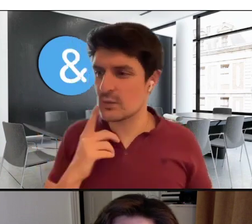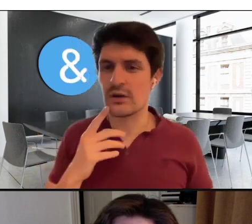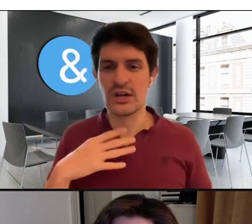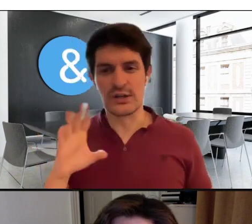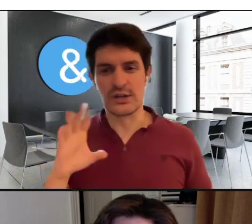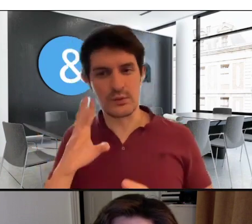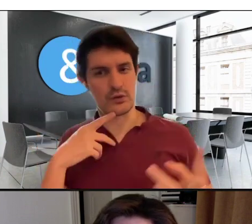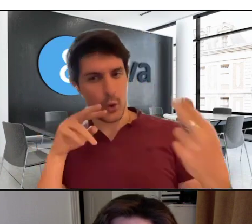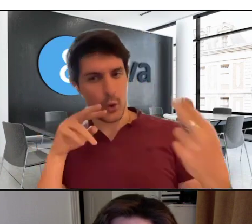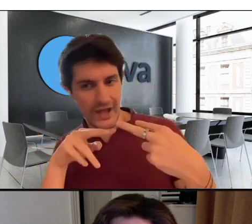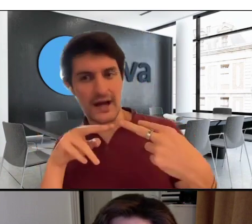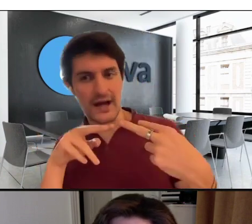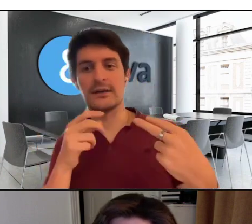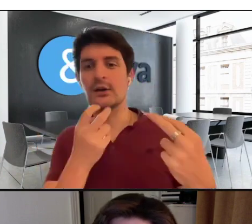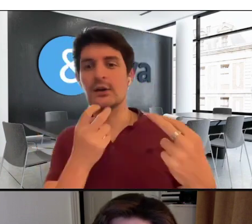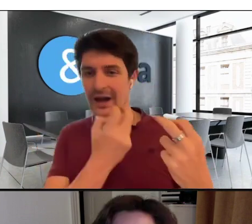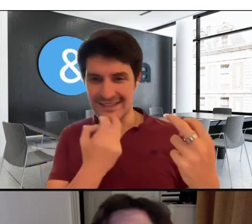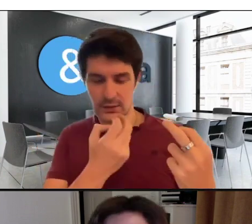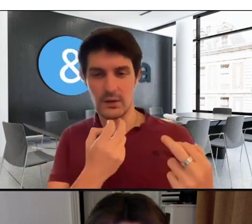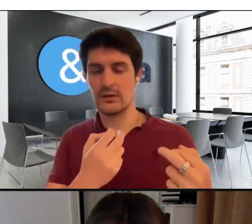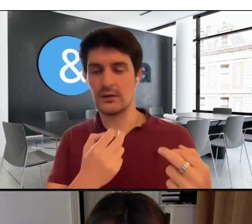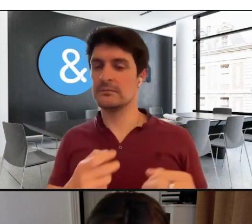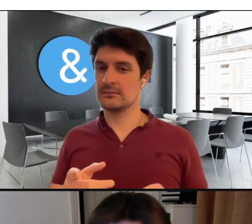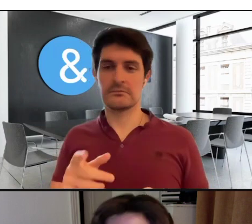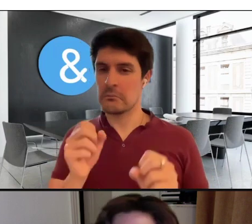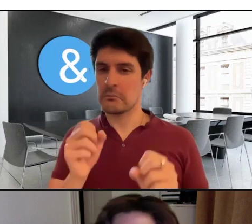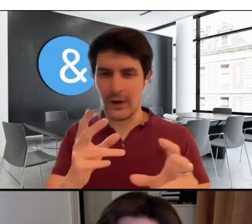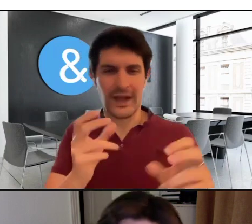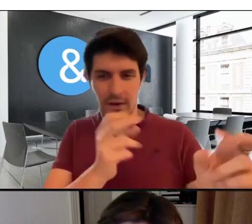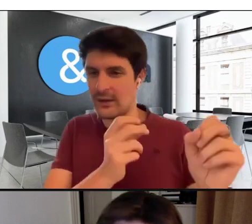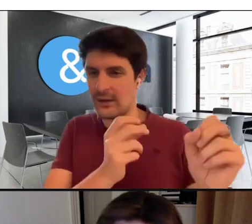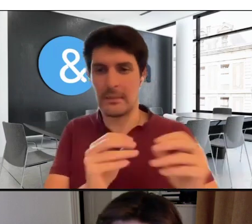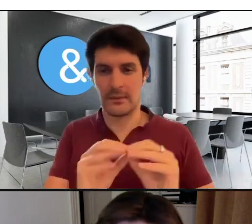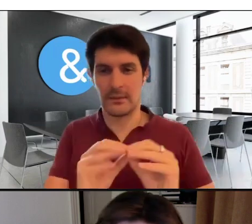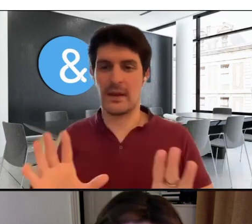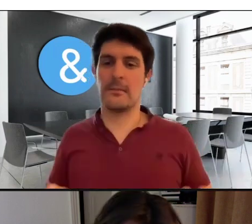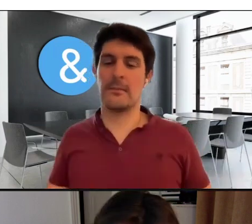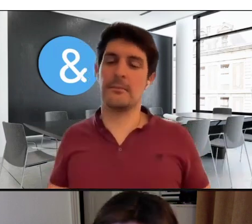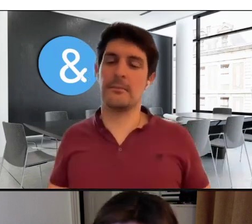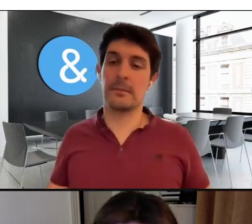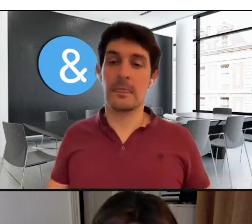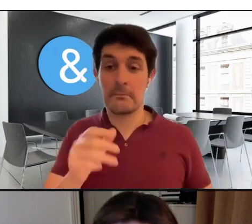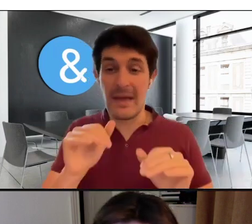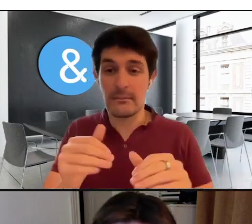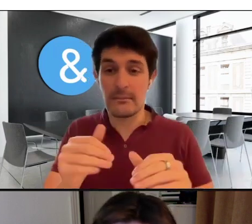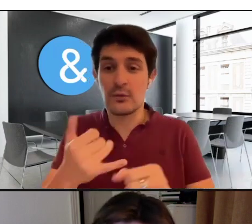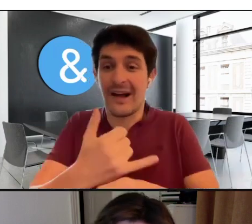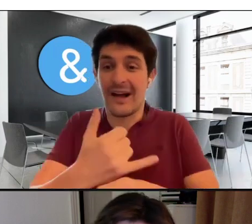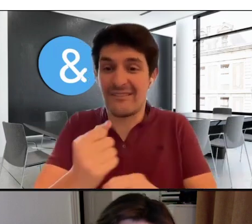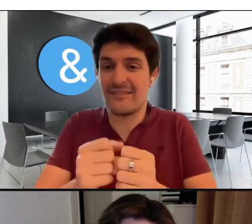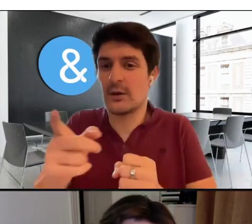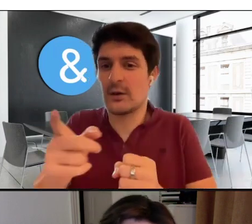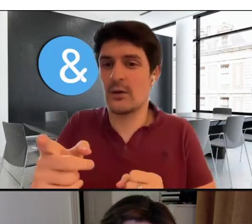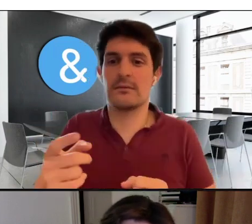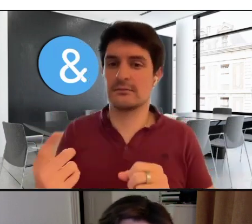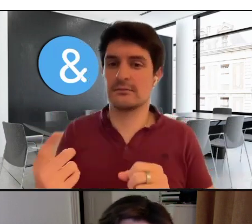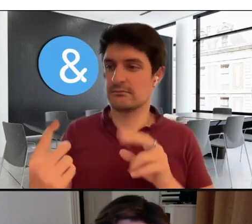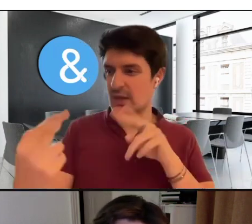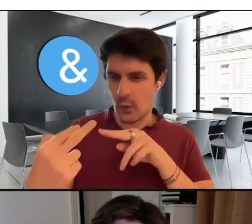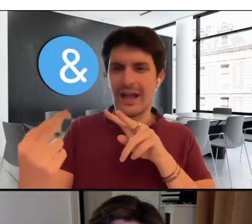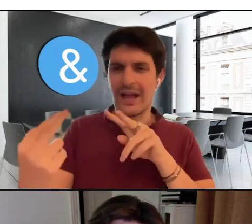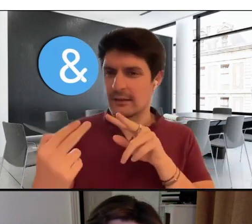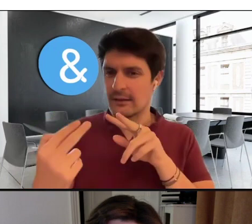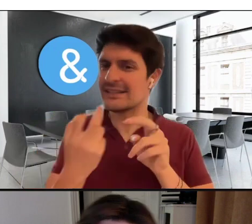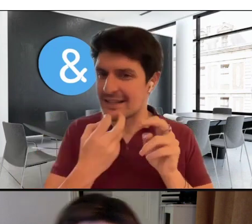j'ai besoin que tu me regardes, tu articules. Ok, pas de problème. Même, tu prends un café avec eux, tu